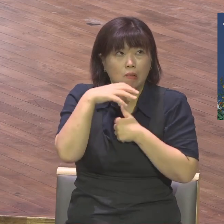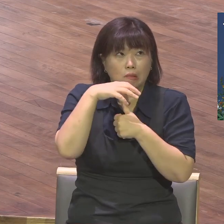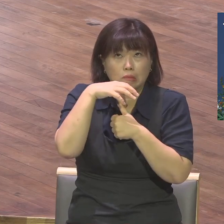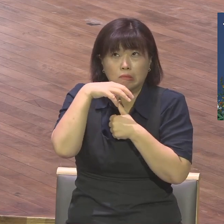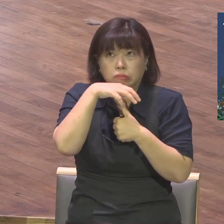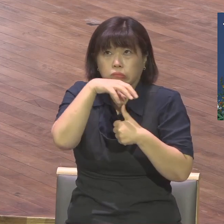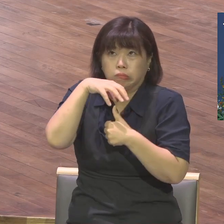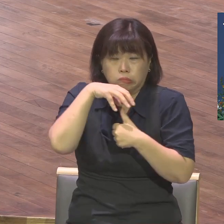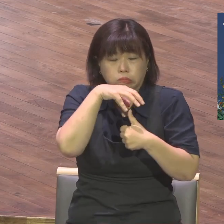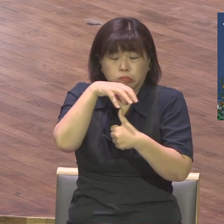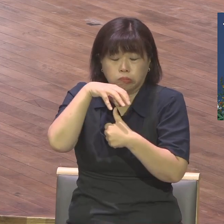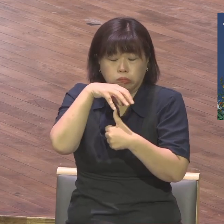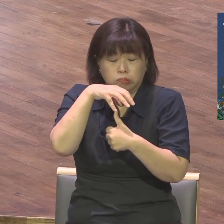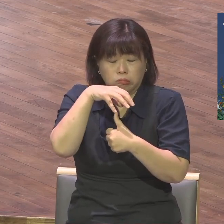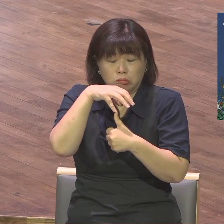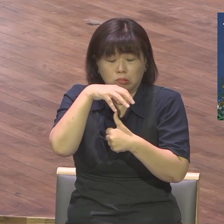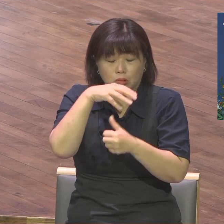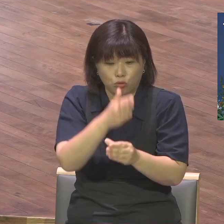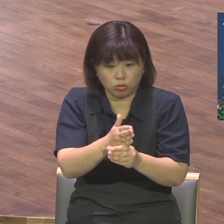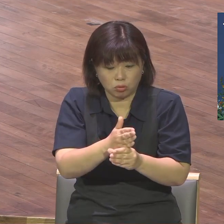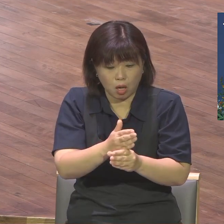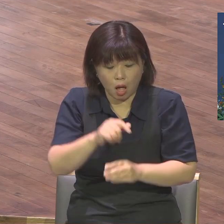저도 안 먹습니다.